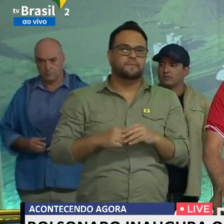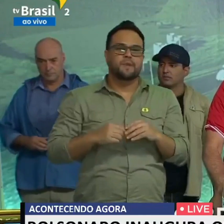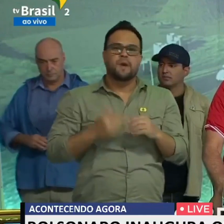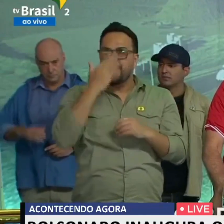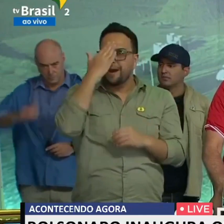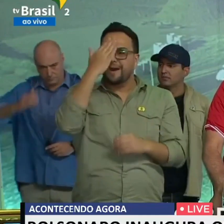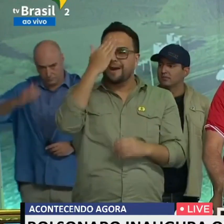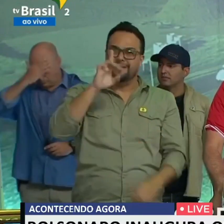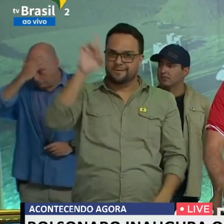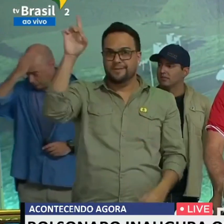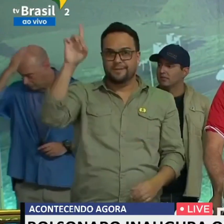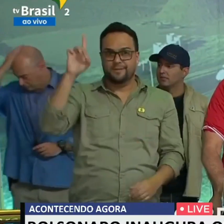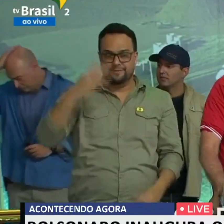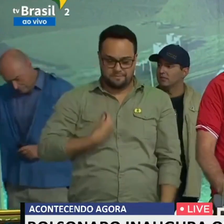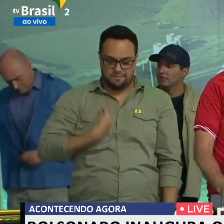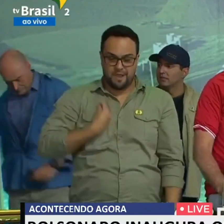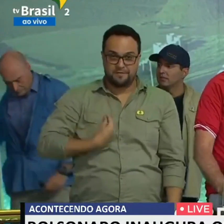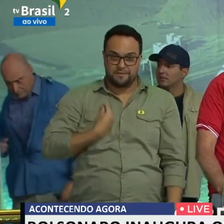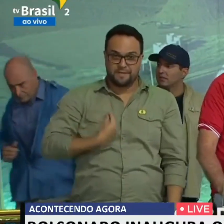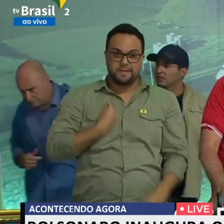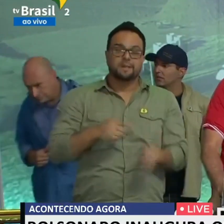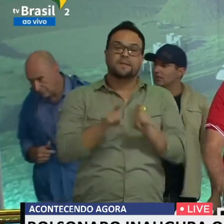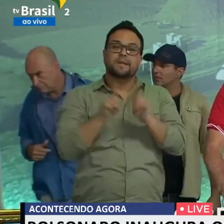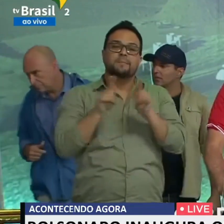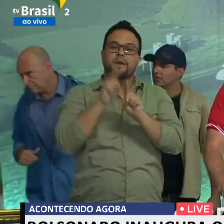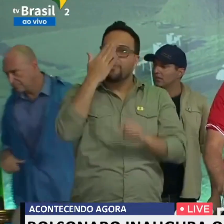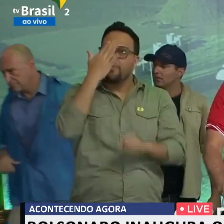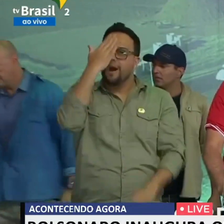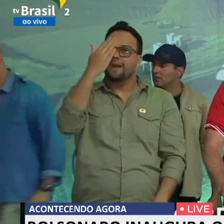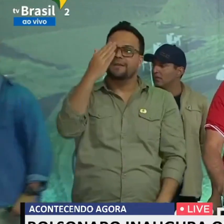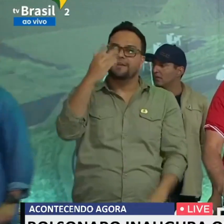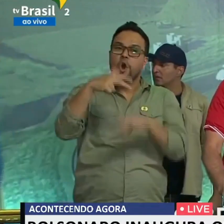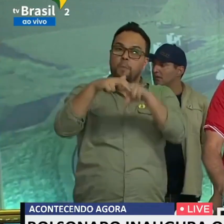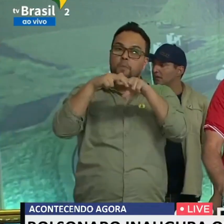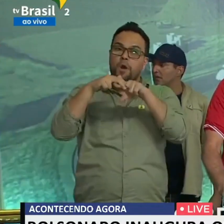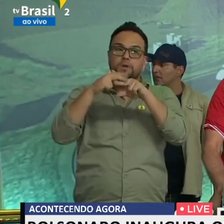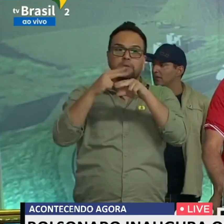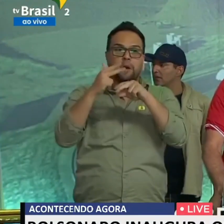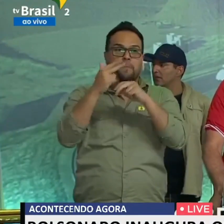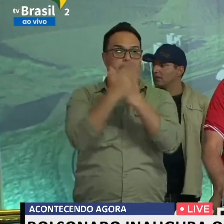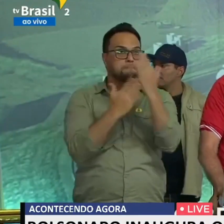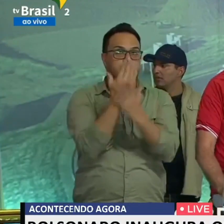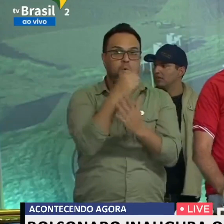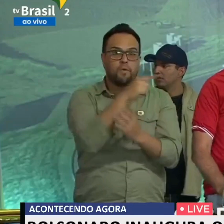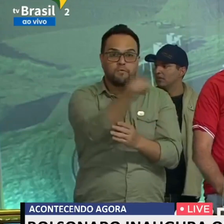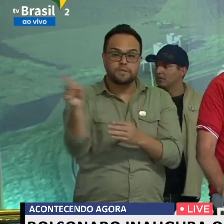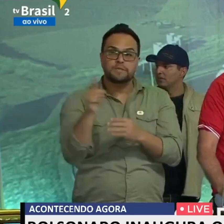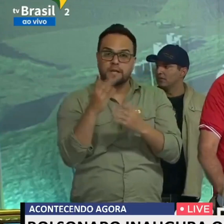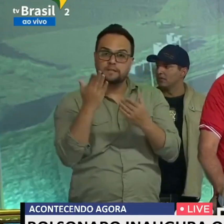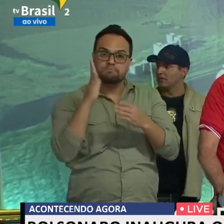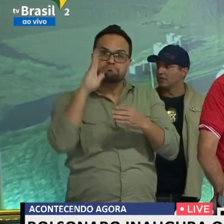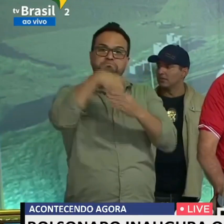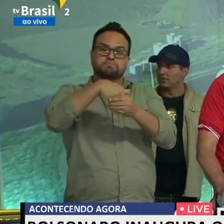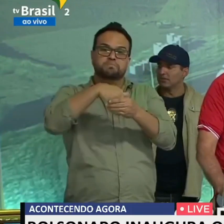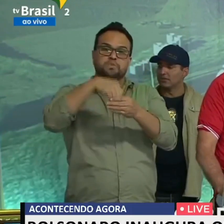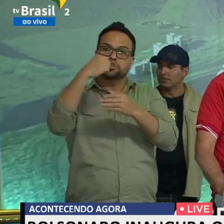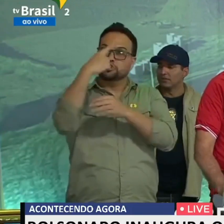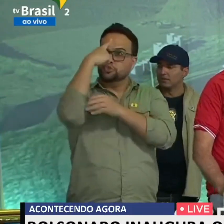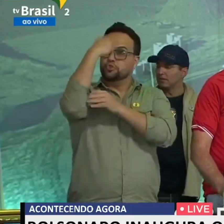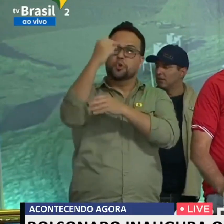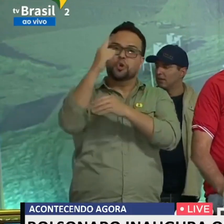Agradeço a Deus pela minha vida e também a Ele, que pelas mãos de muitos de vocês me